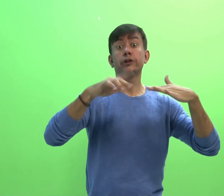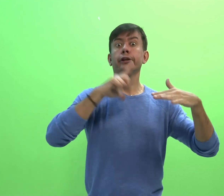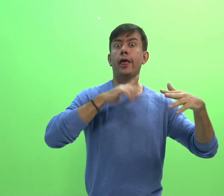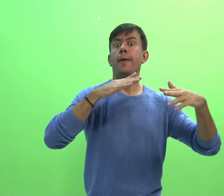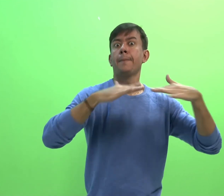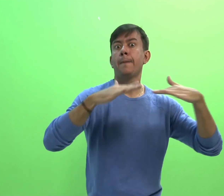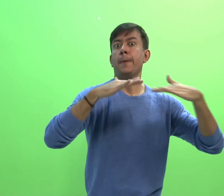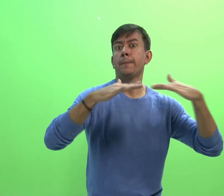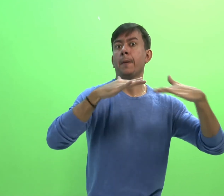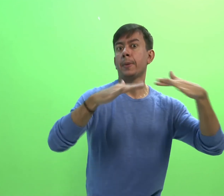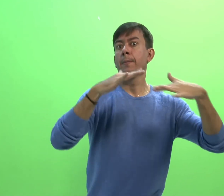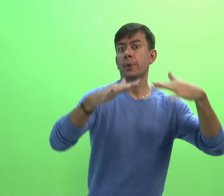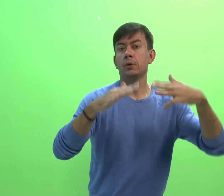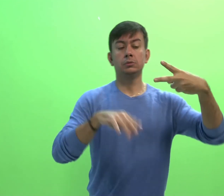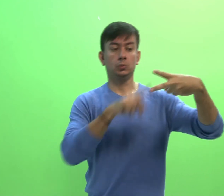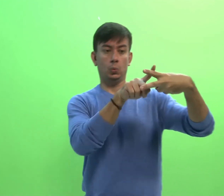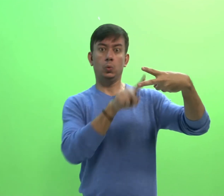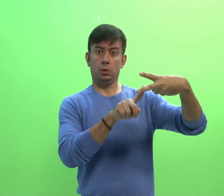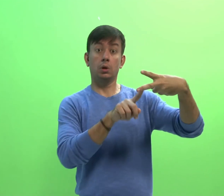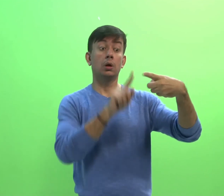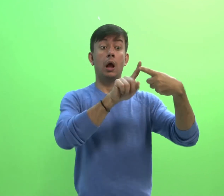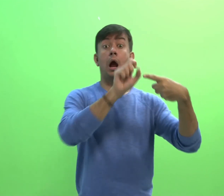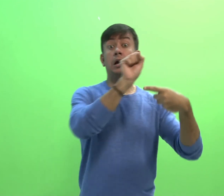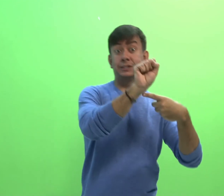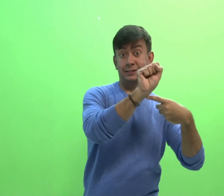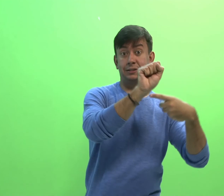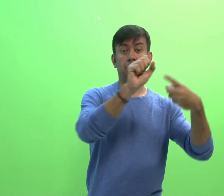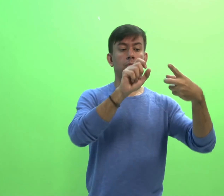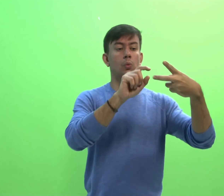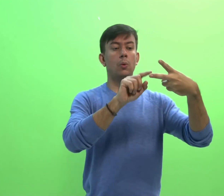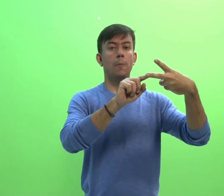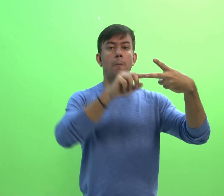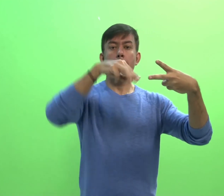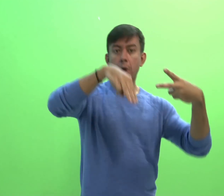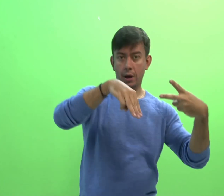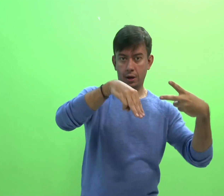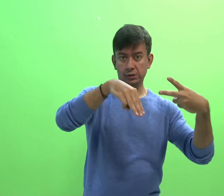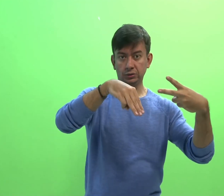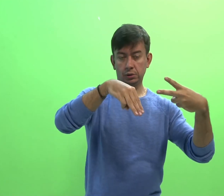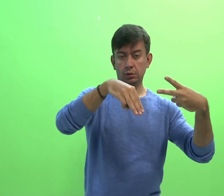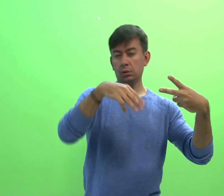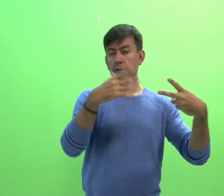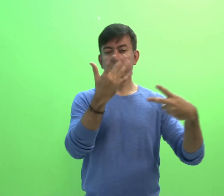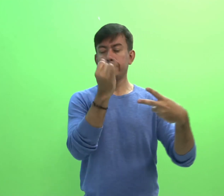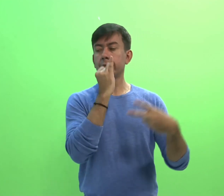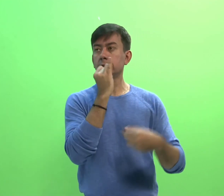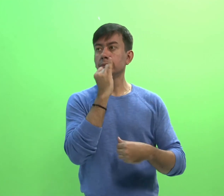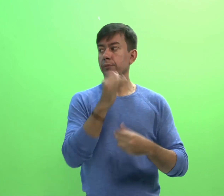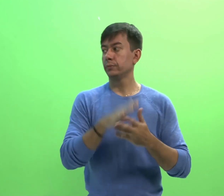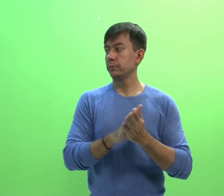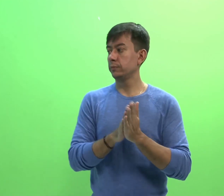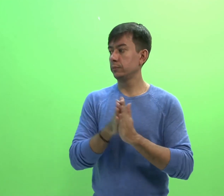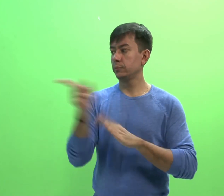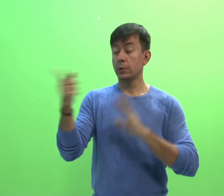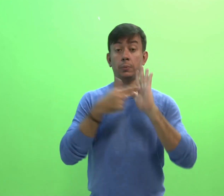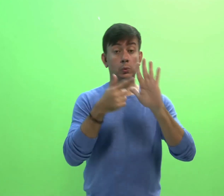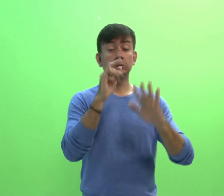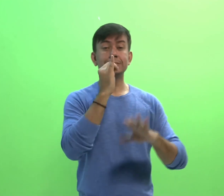algo contínuo. Por exemplo, temos esses dois, para suspenso e para movimento. O S vai